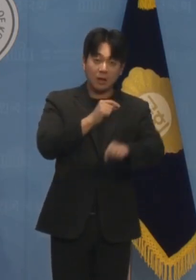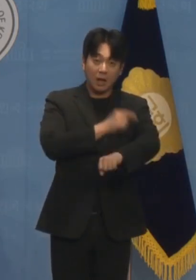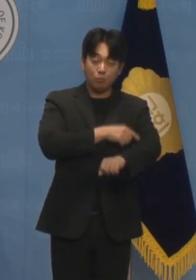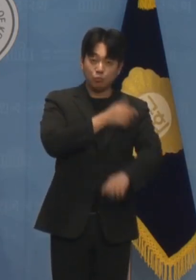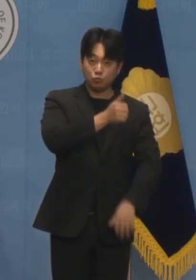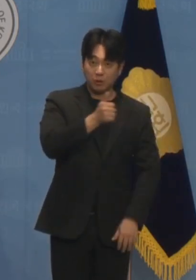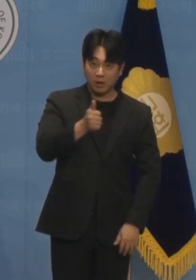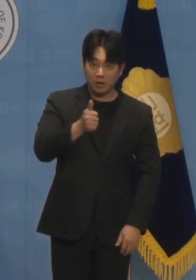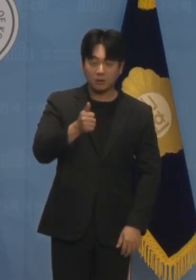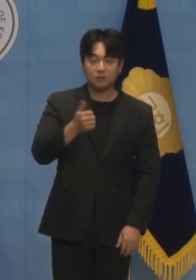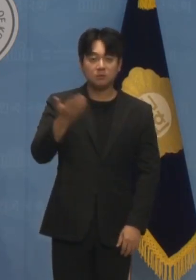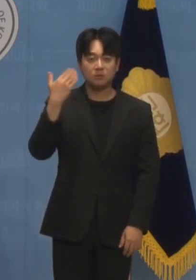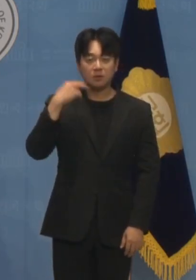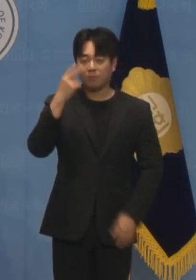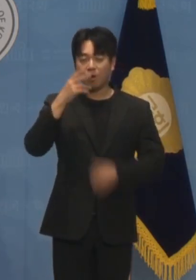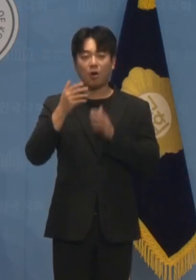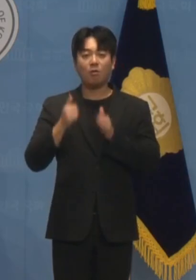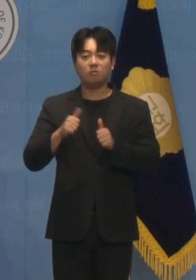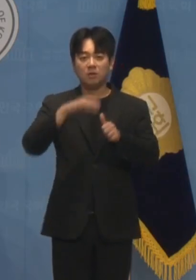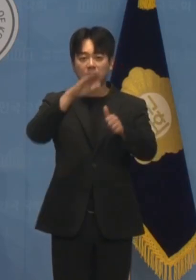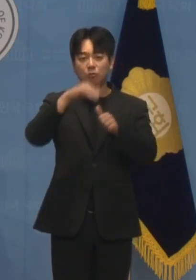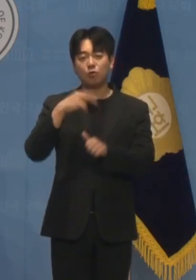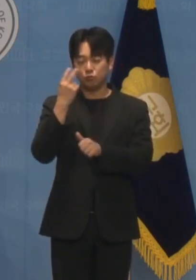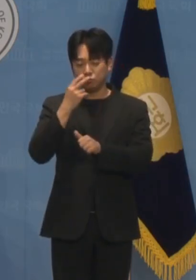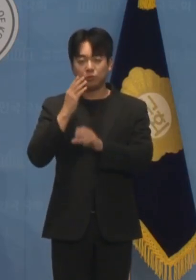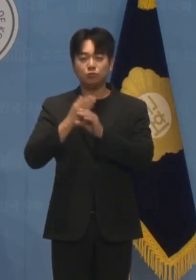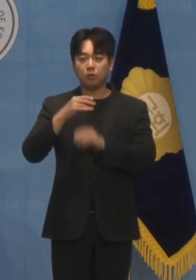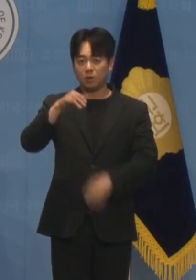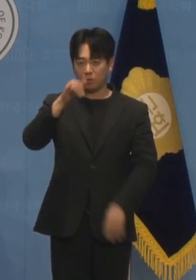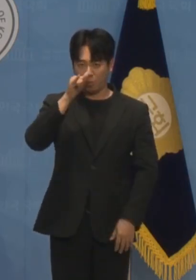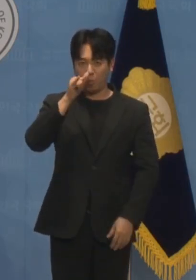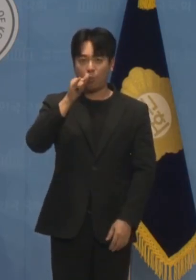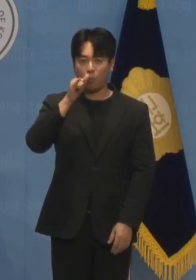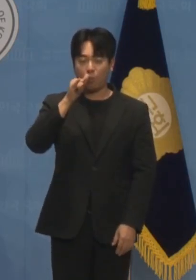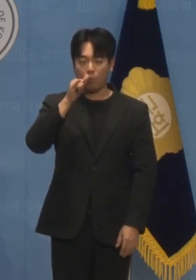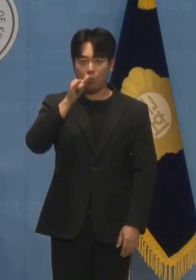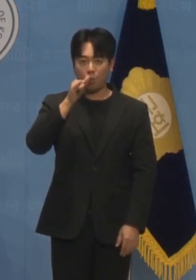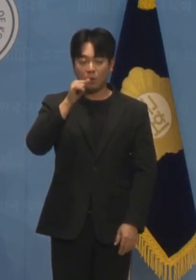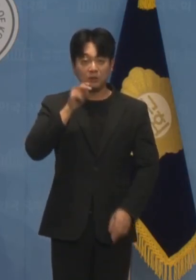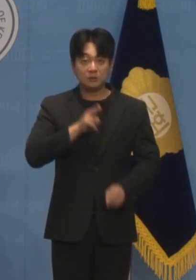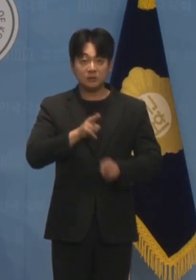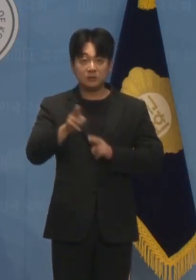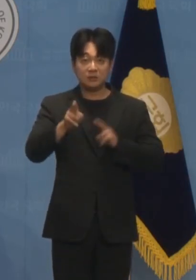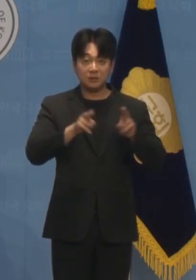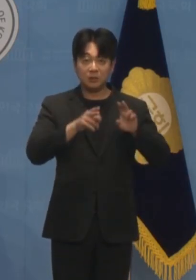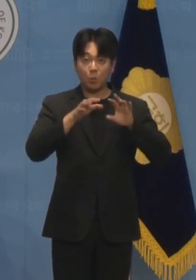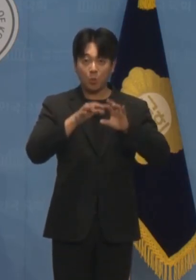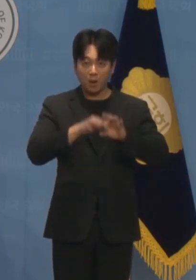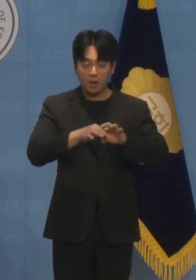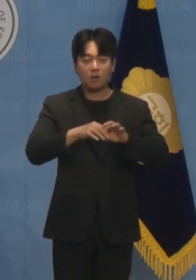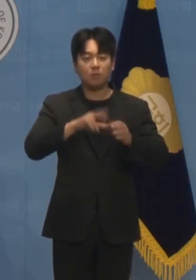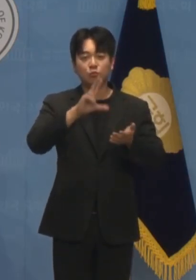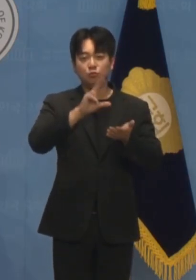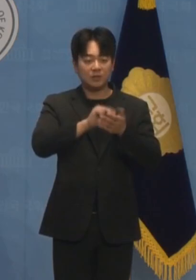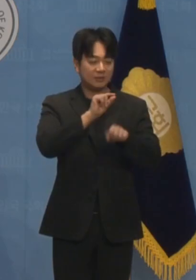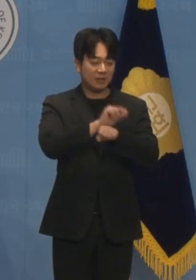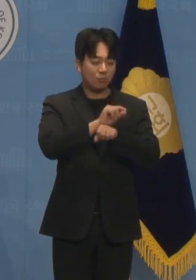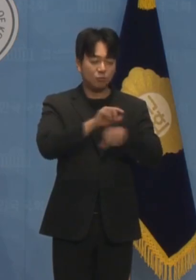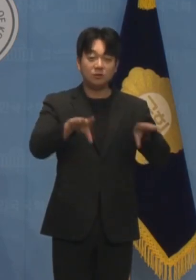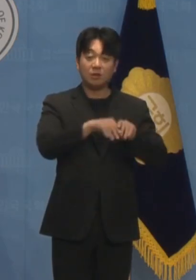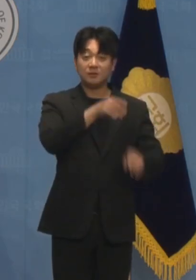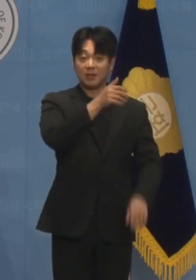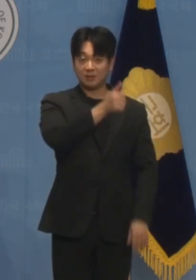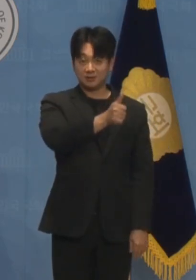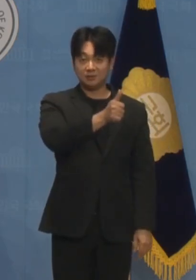문제로 검찰에 송치됐는가 하면 대한수상스키 웨이크스포츠협회 전 사무처장은